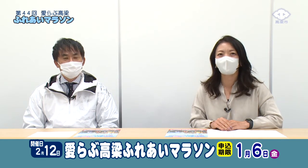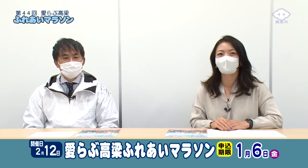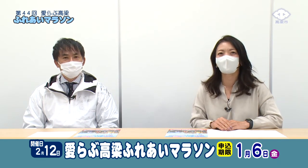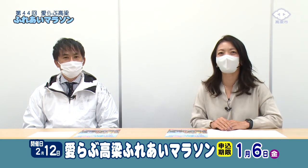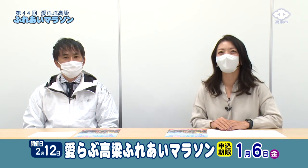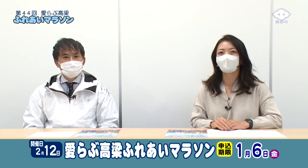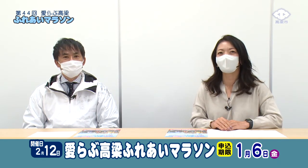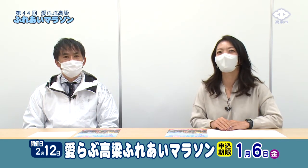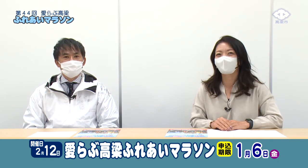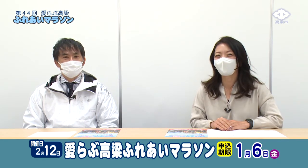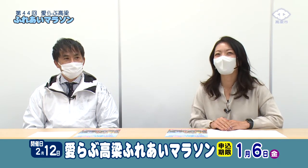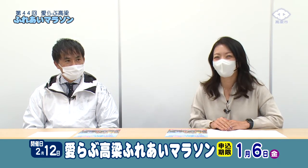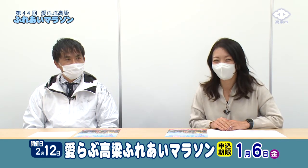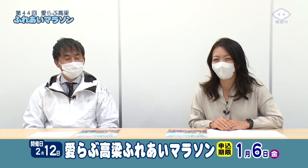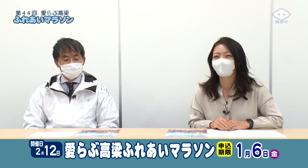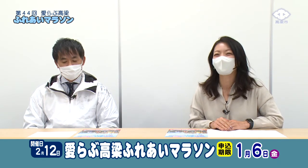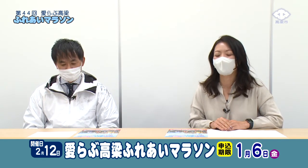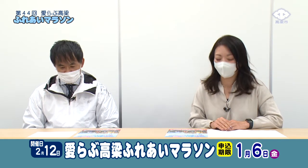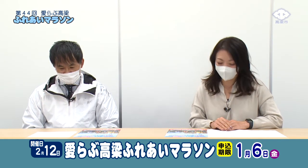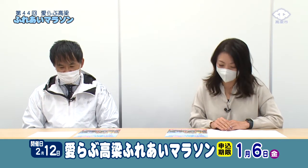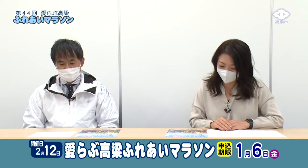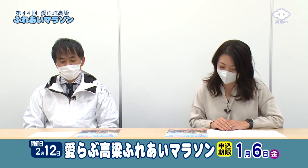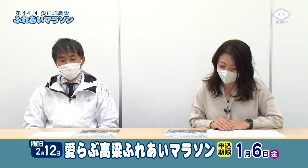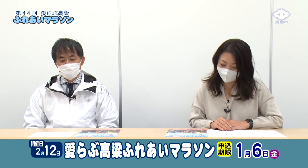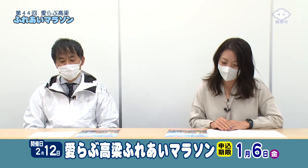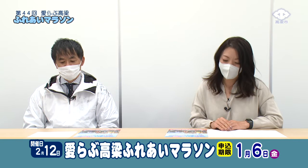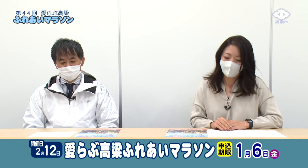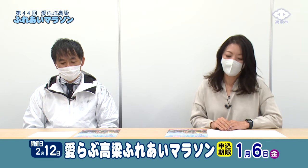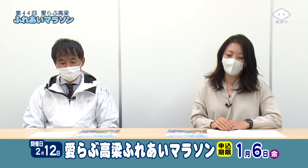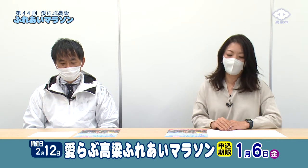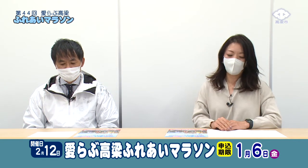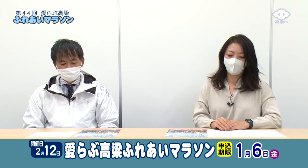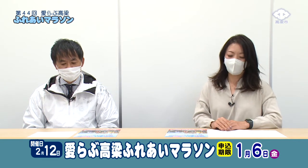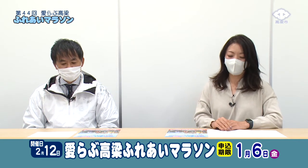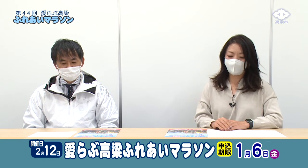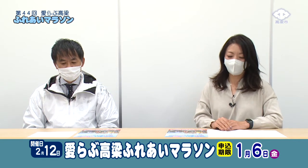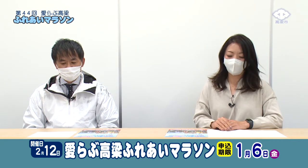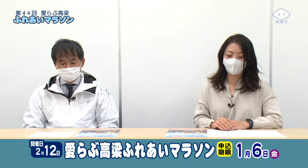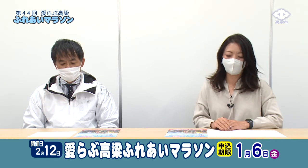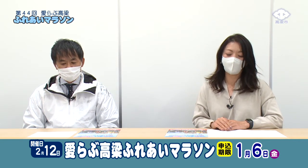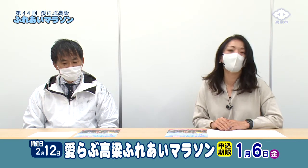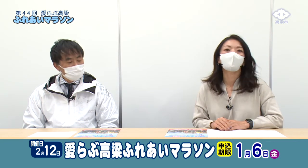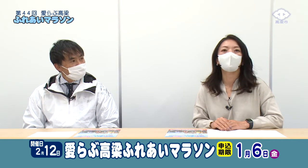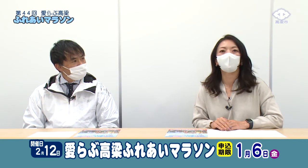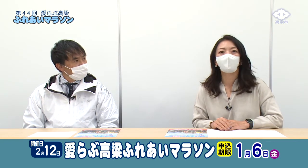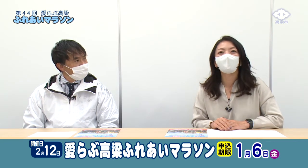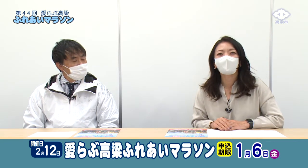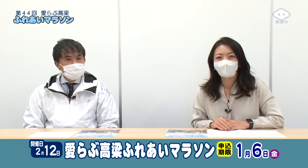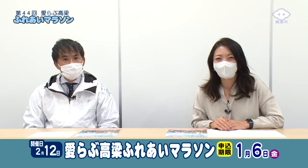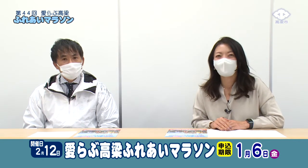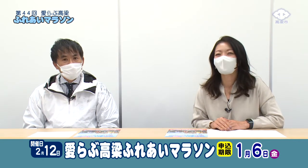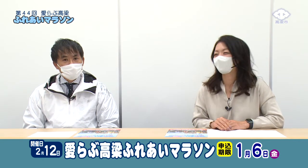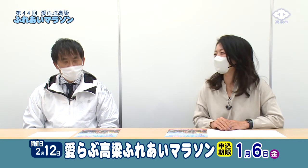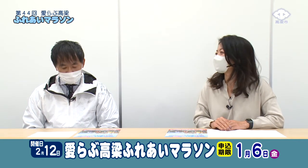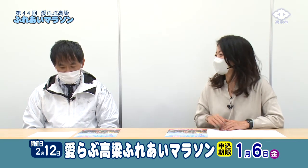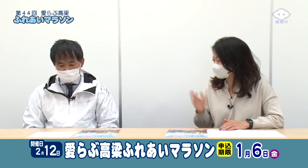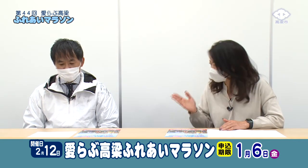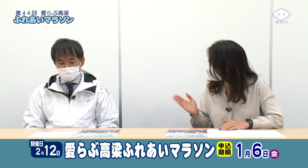さんなるべく、ね、お早めにお願いいたします。 はい、お願いします。 それでは鎧さん、最後にテレビをご覧の皆さんにメッセージをお願いします